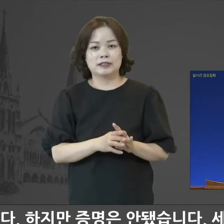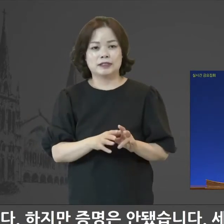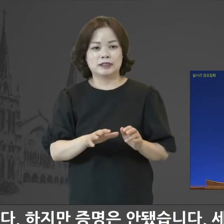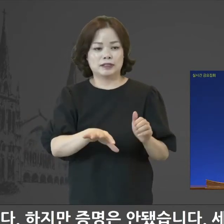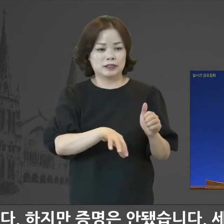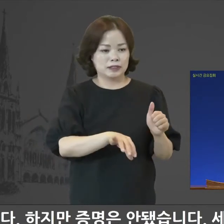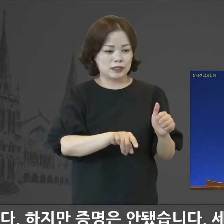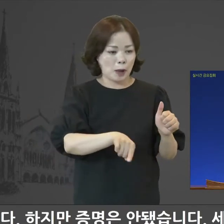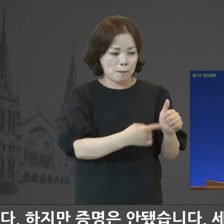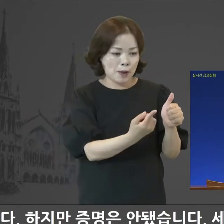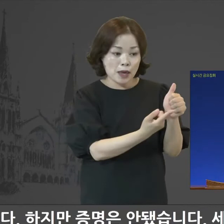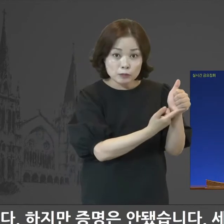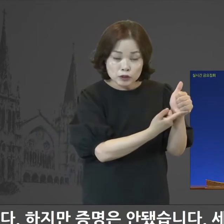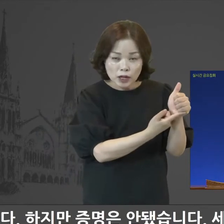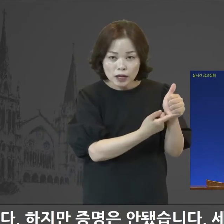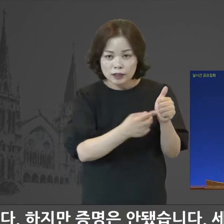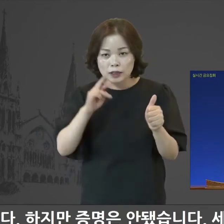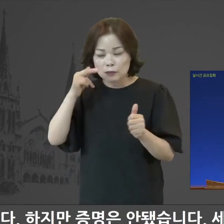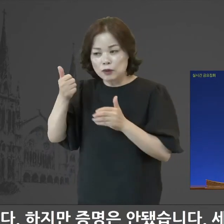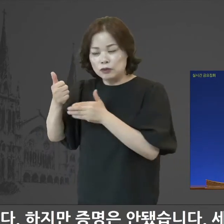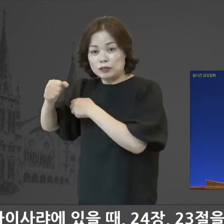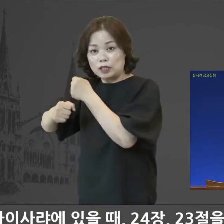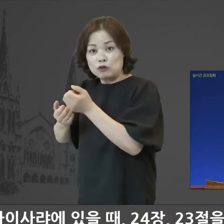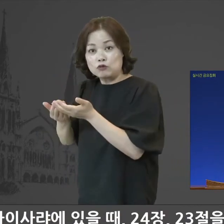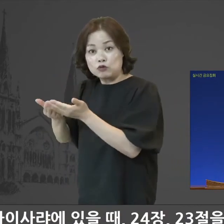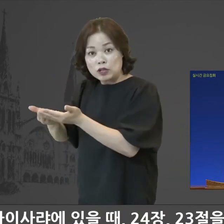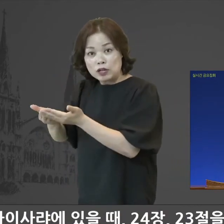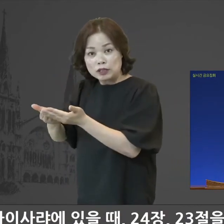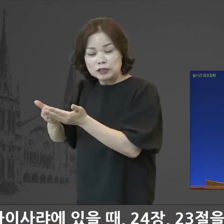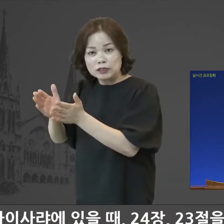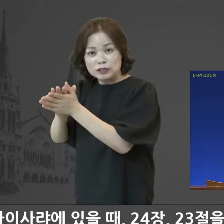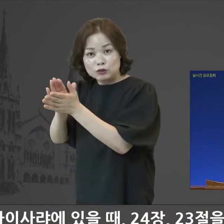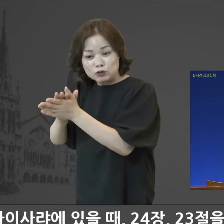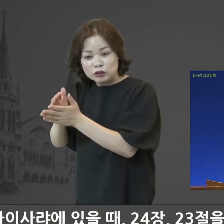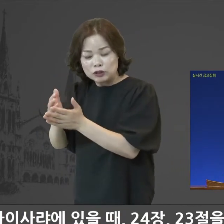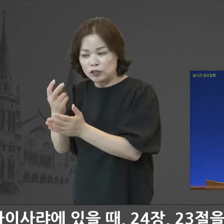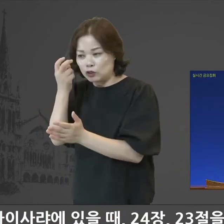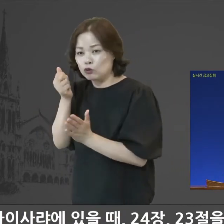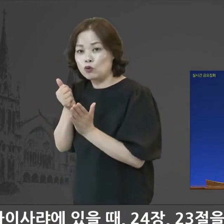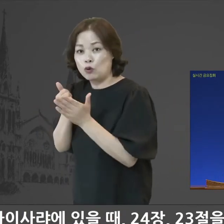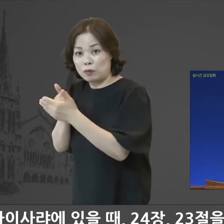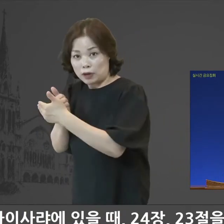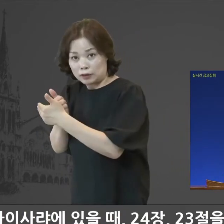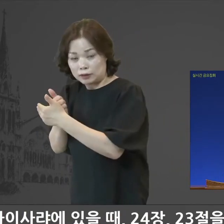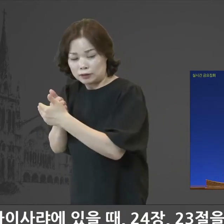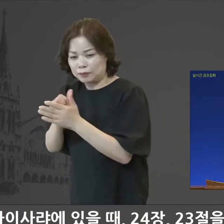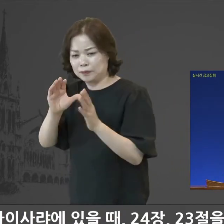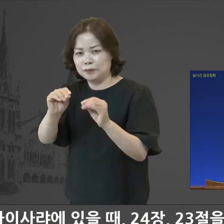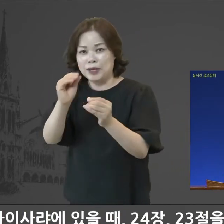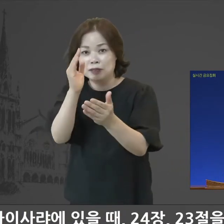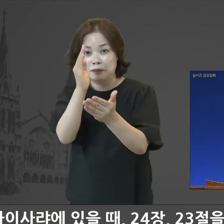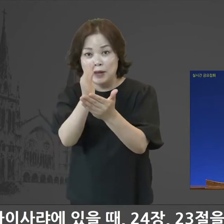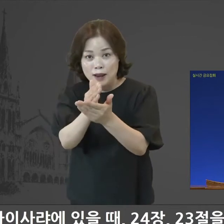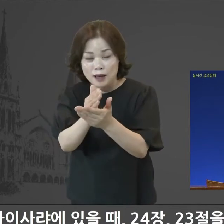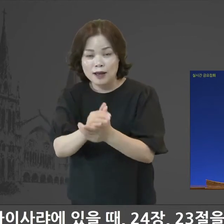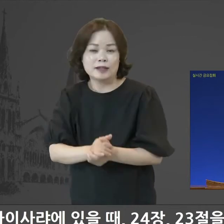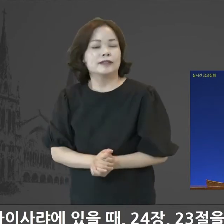백부장에게 명하여 바울을 지키되 자유를 주고 그의 친구들이 그를 돌보아 주는 것을 금하지 말라